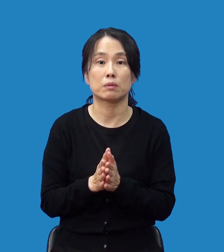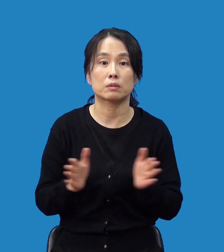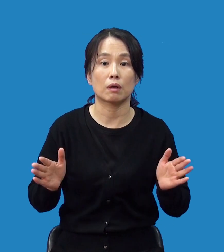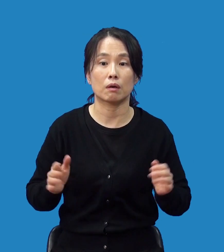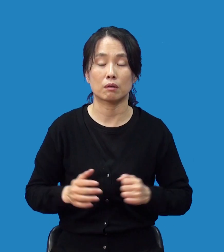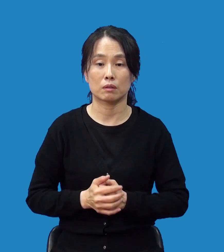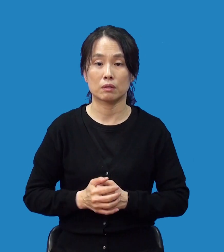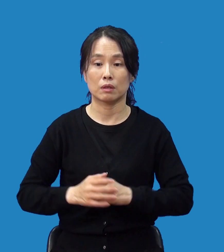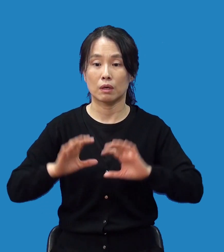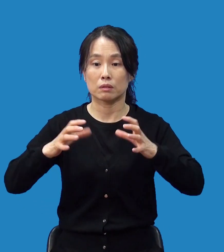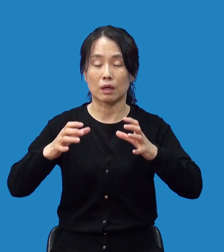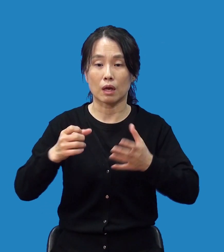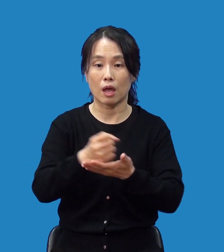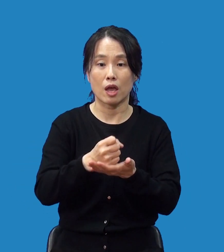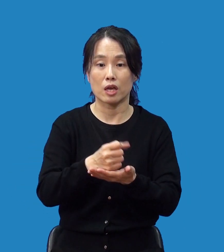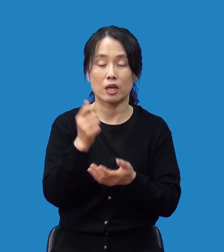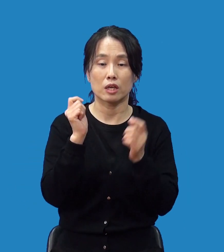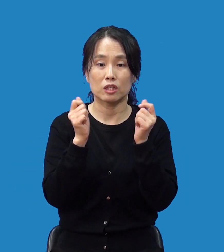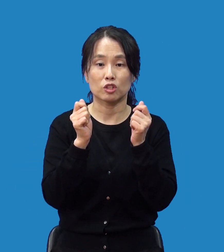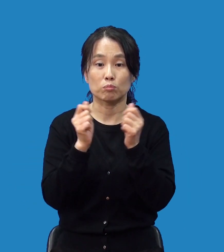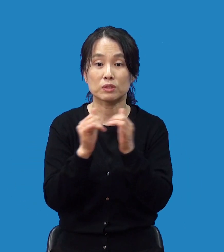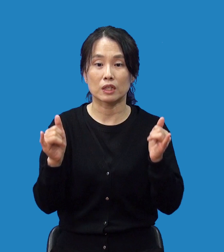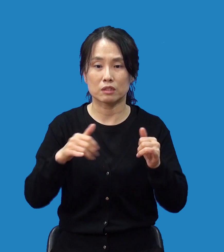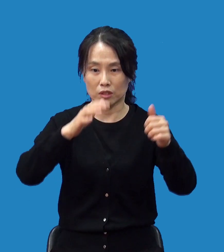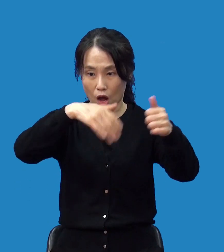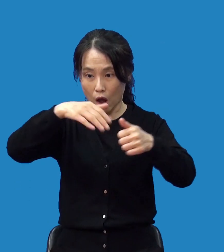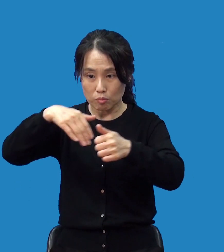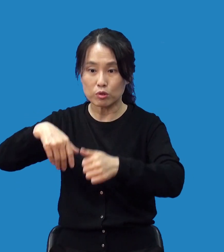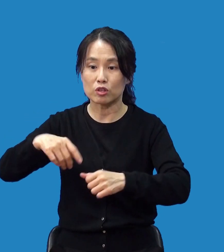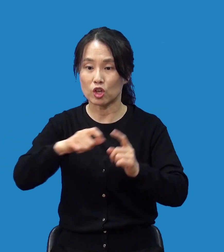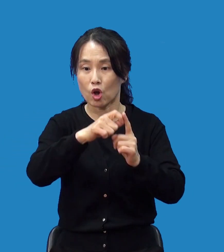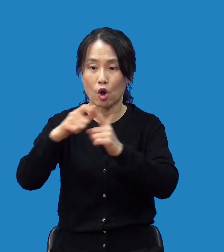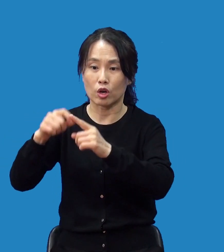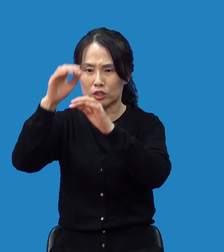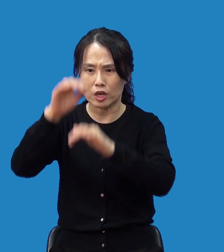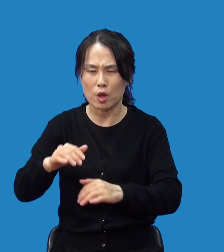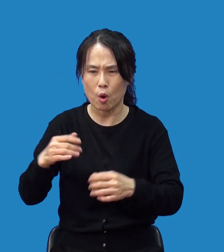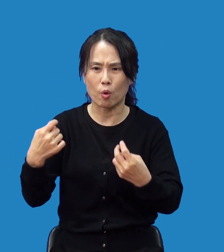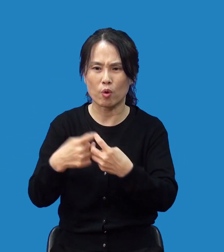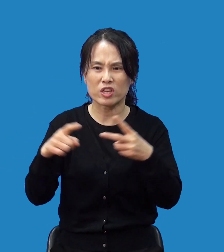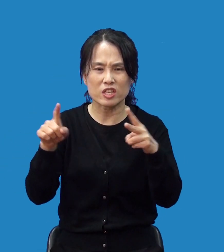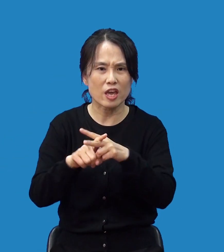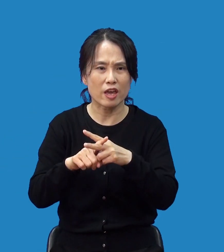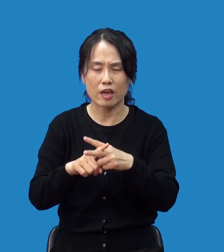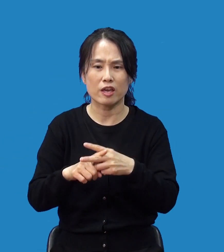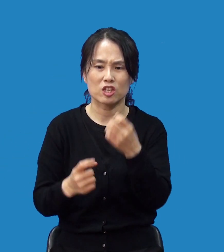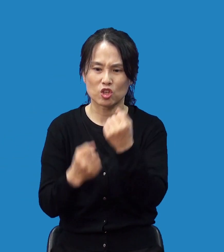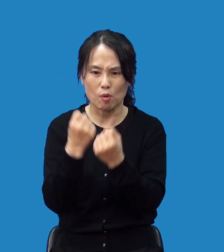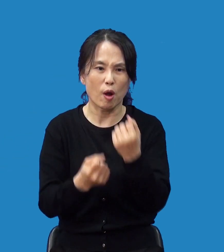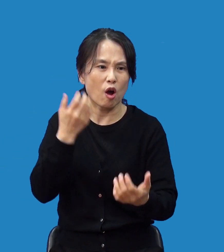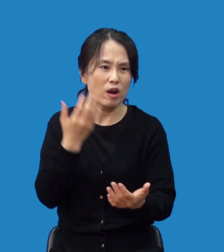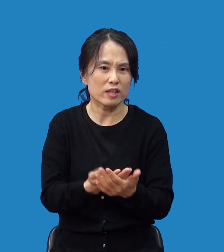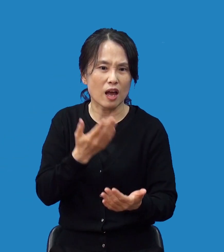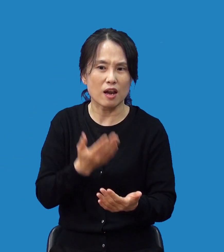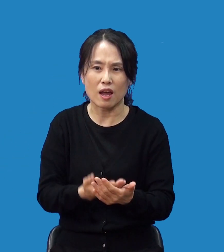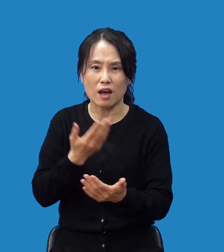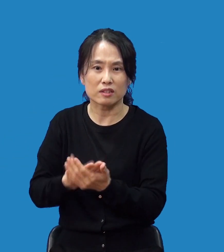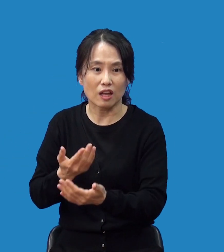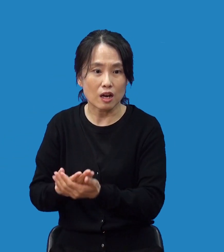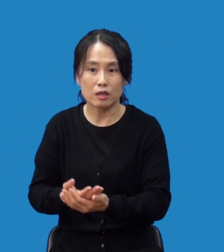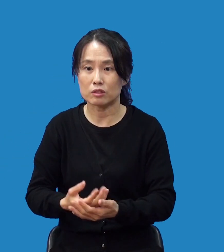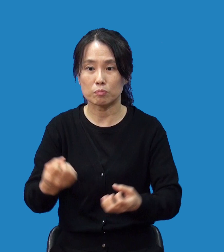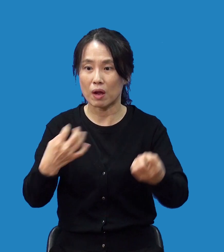나라의 술객들, 점쟁이들을 다 불러서 저 글을 읽고 저 글을 해석하라고 했지만 아무도 하지